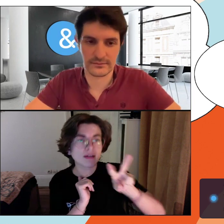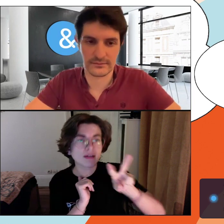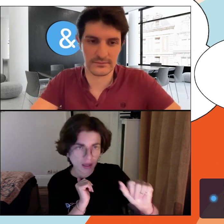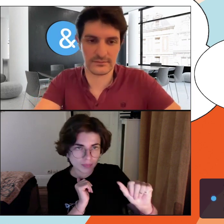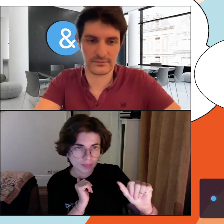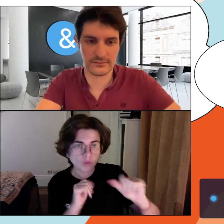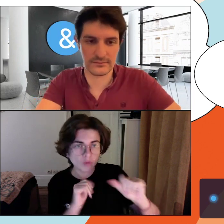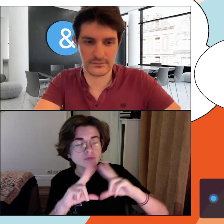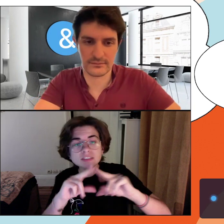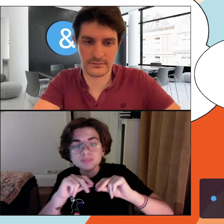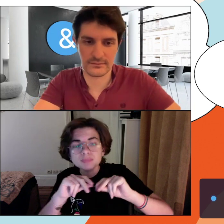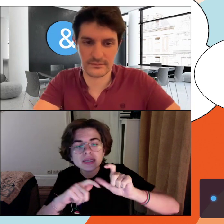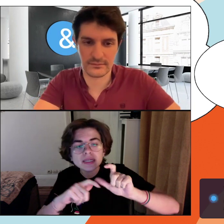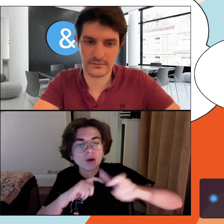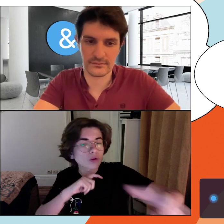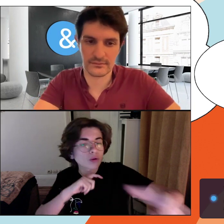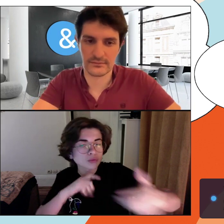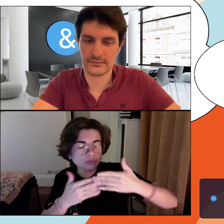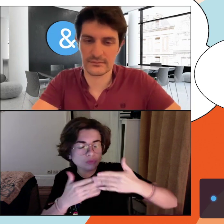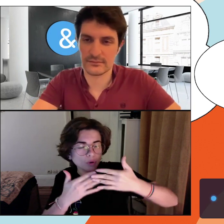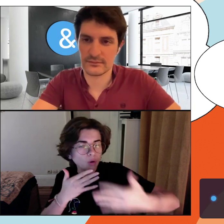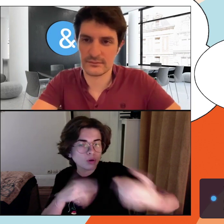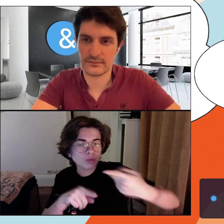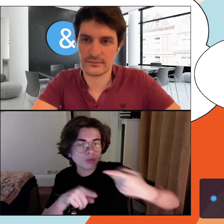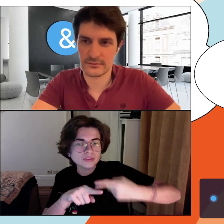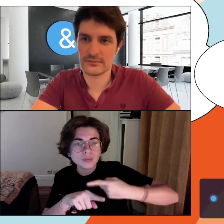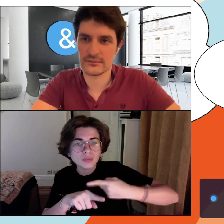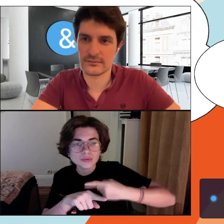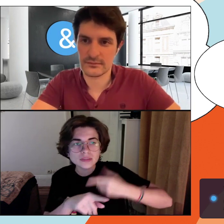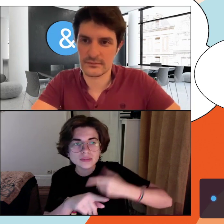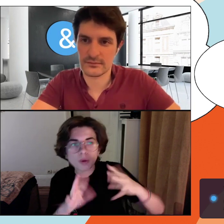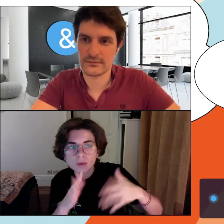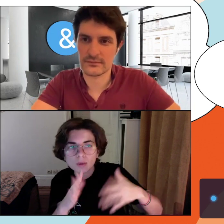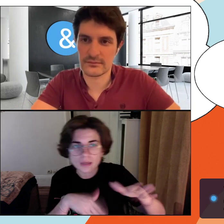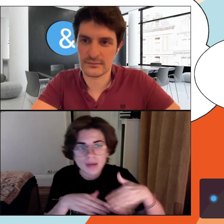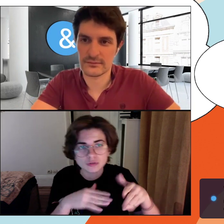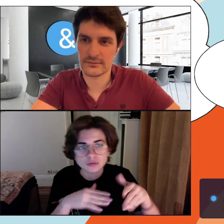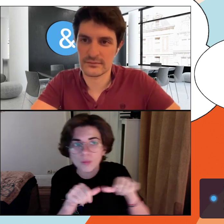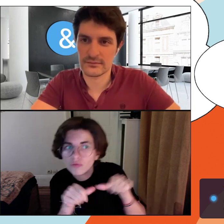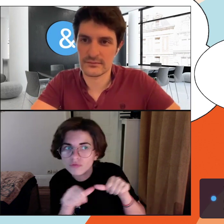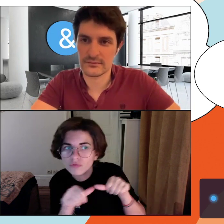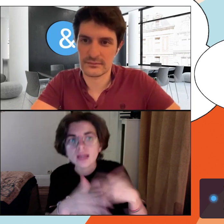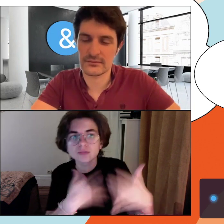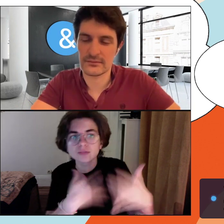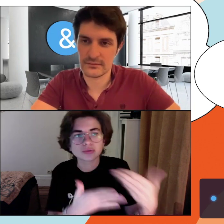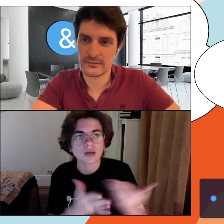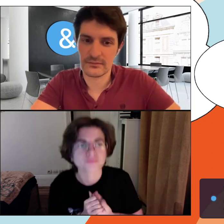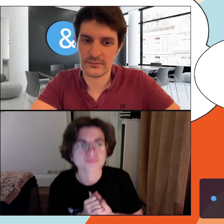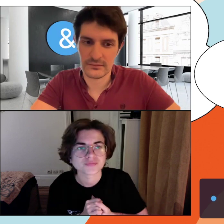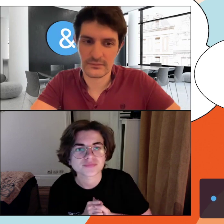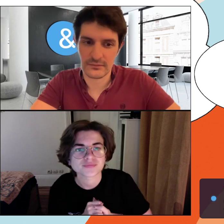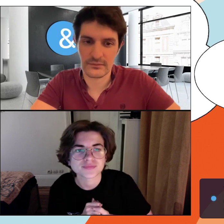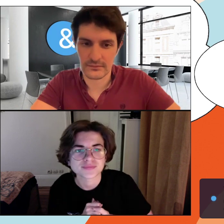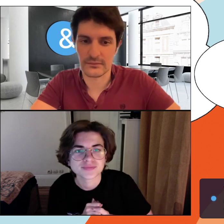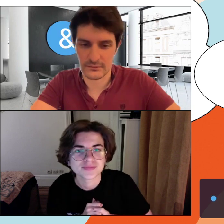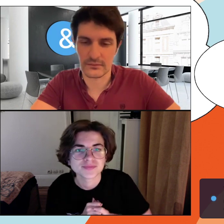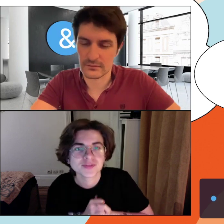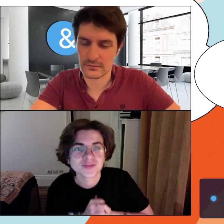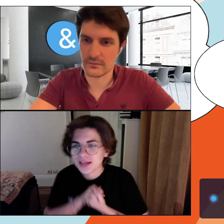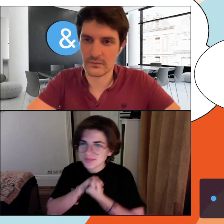on va vous expliquer, petit à petit comment ça marche, comment on fait et tout ça.